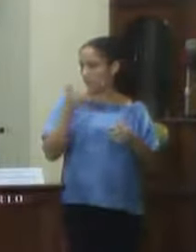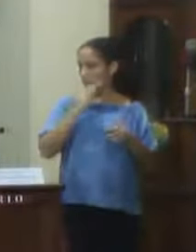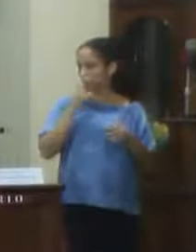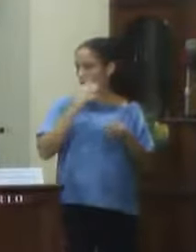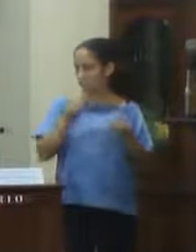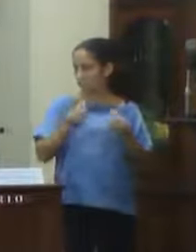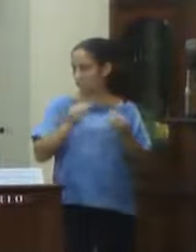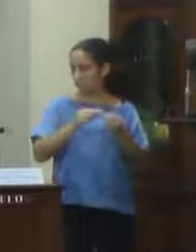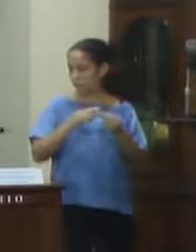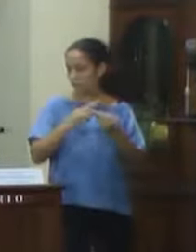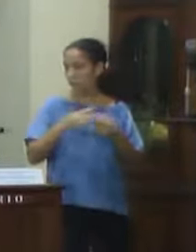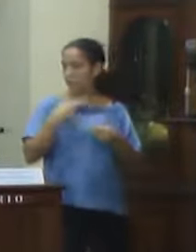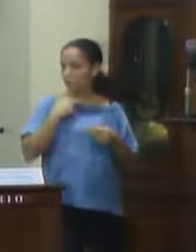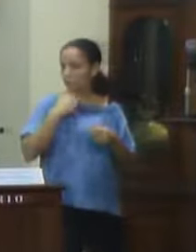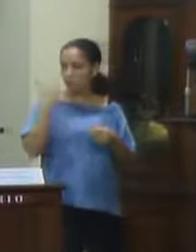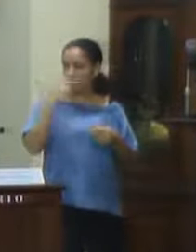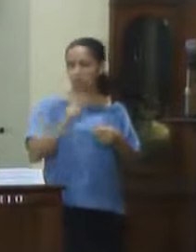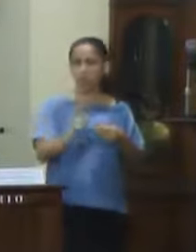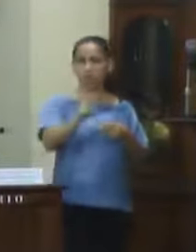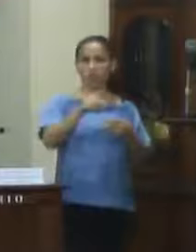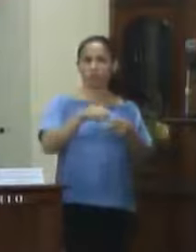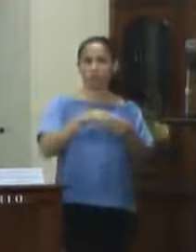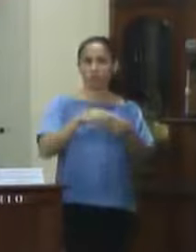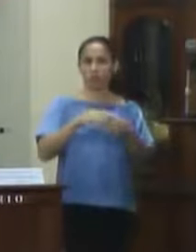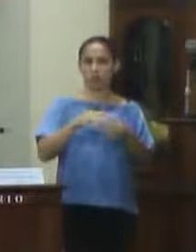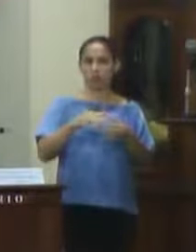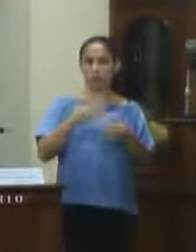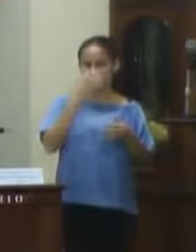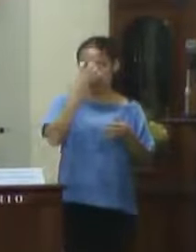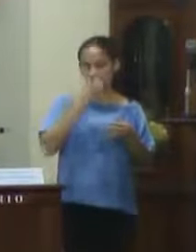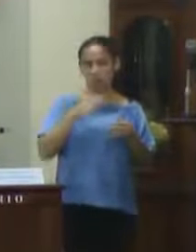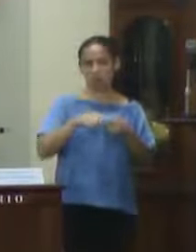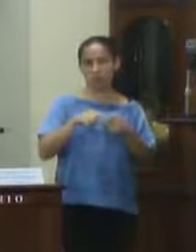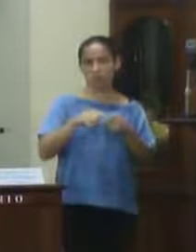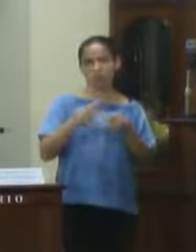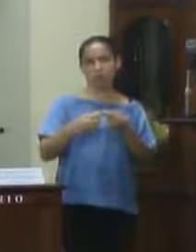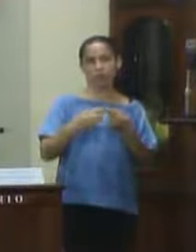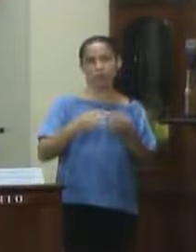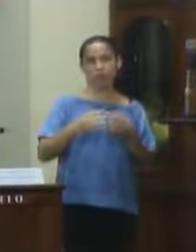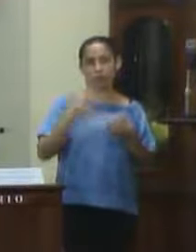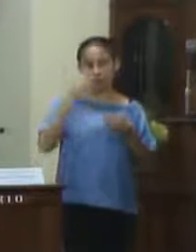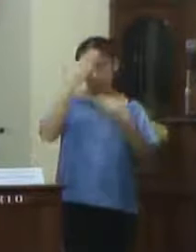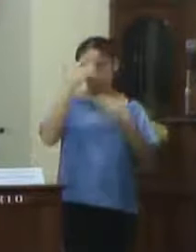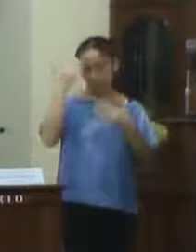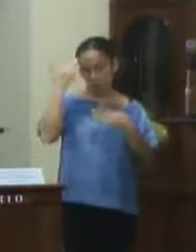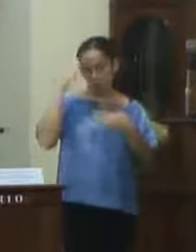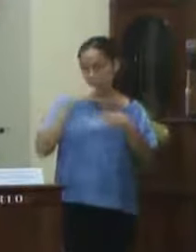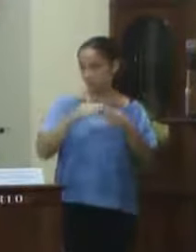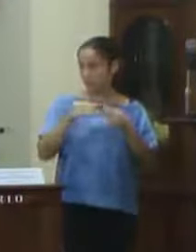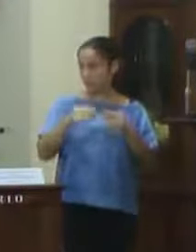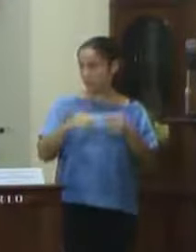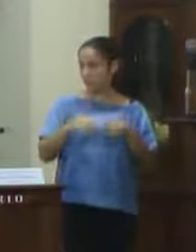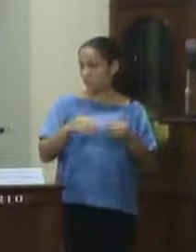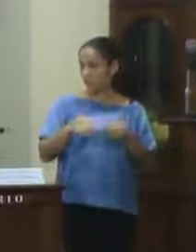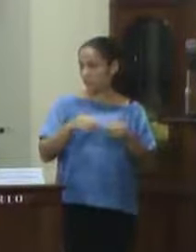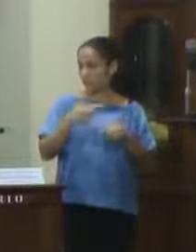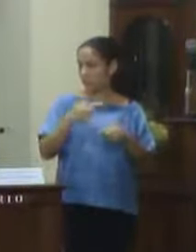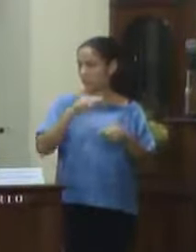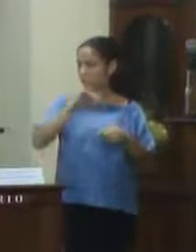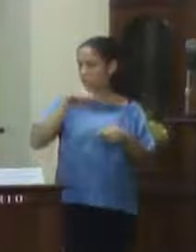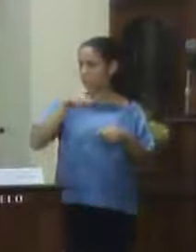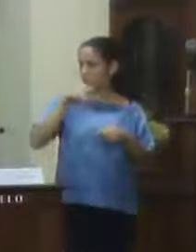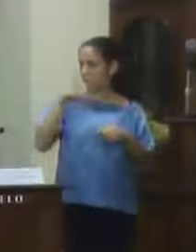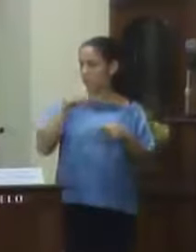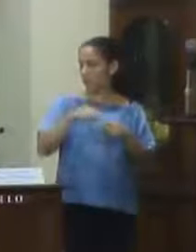aos fatos para que estes não se repitam. Certos que seremos atendidos, renovo meus protestos de estima e consideração. Sala das Sessões, 7 de junho